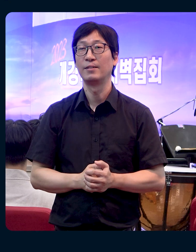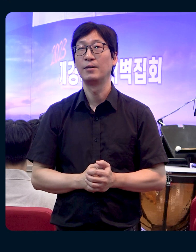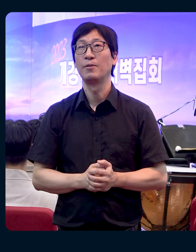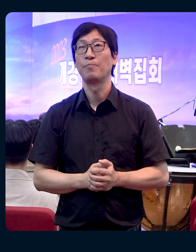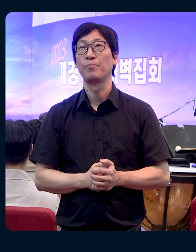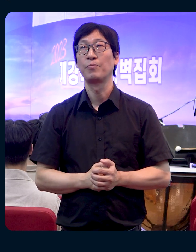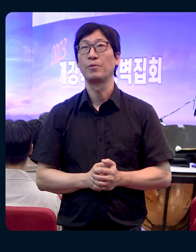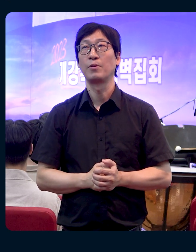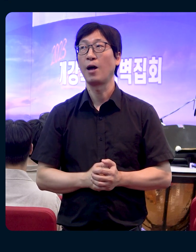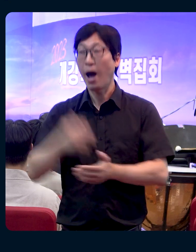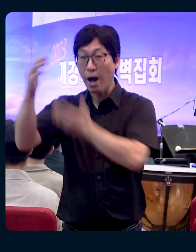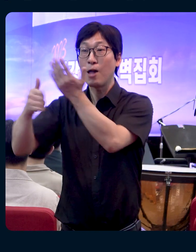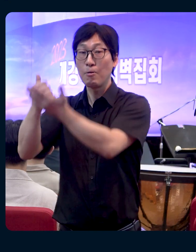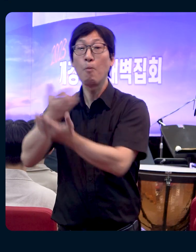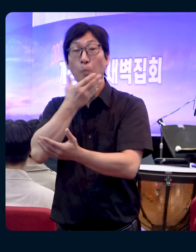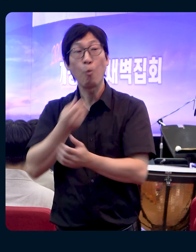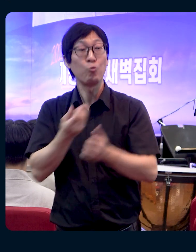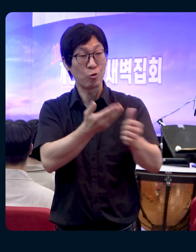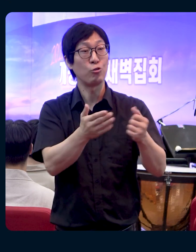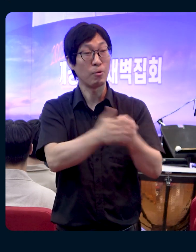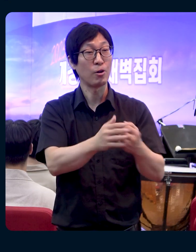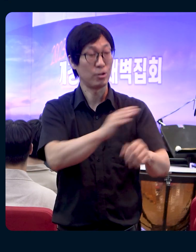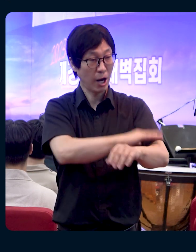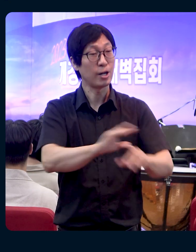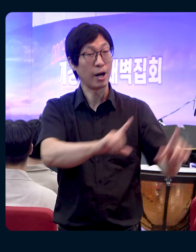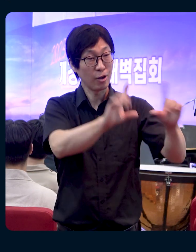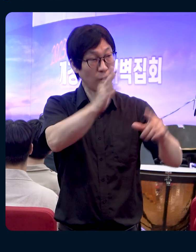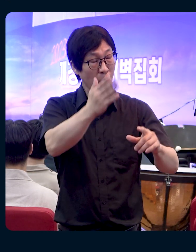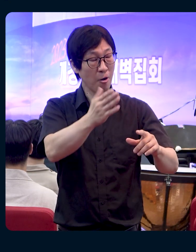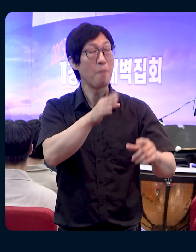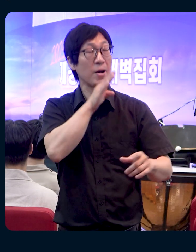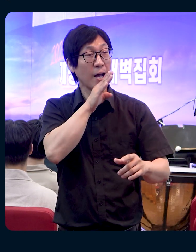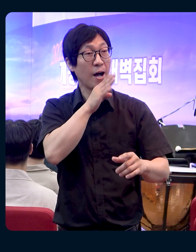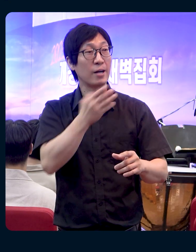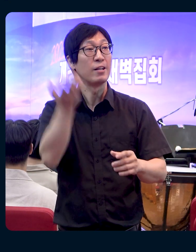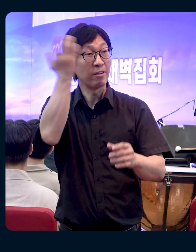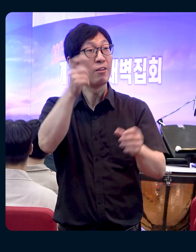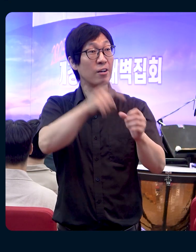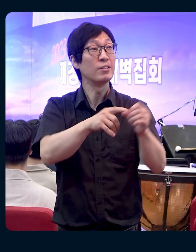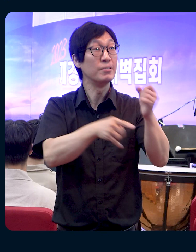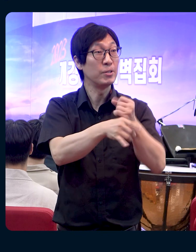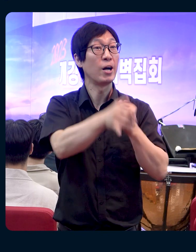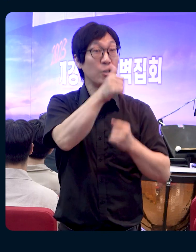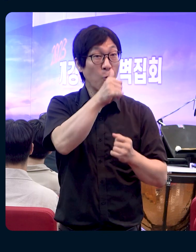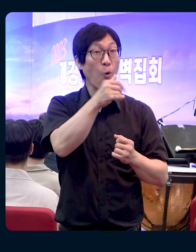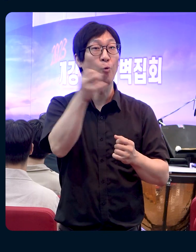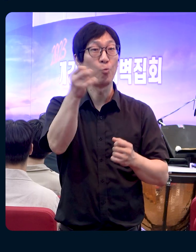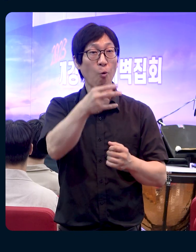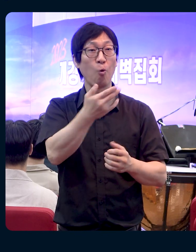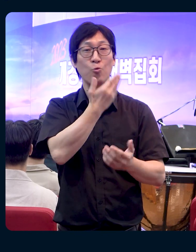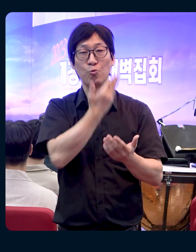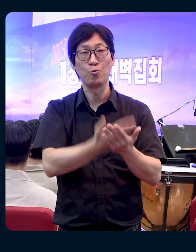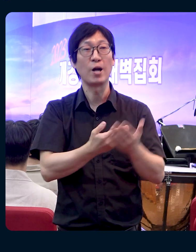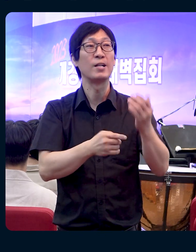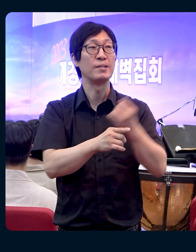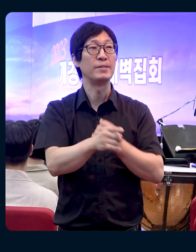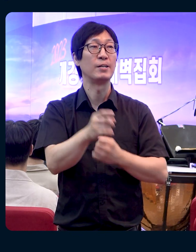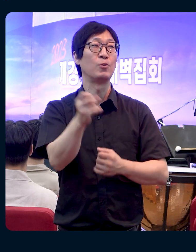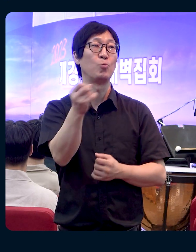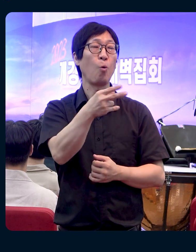그것도 맞지만 그러나 그런 영적인 요인 말고 또 중요한 요인이, 더 중요한 요인이 따로 있어요. 그건